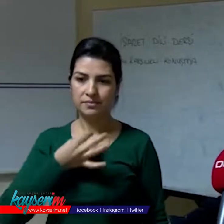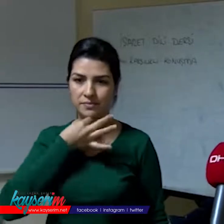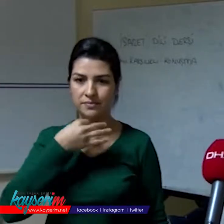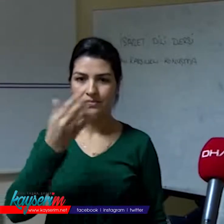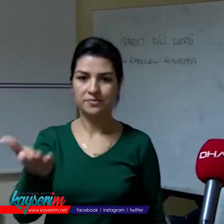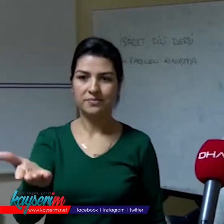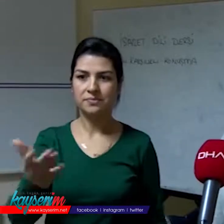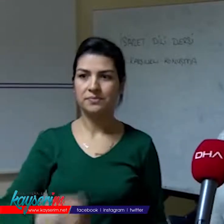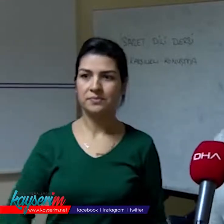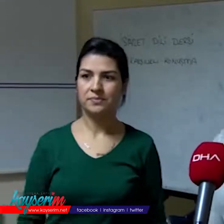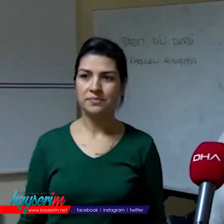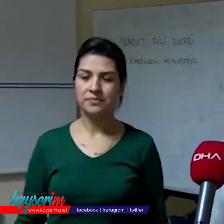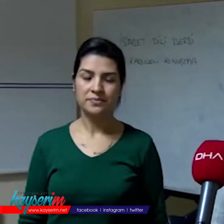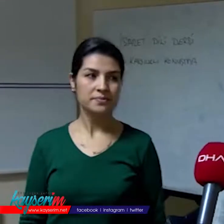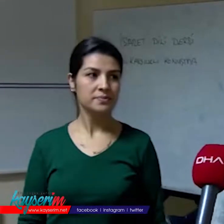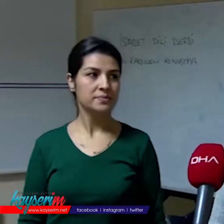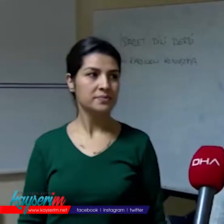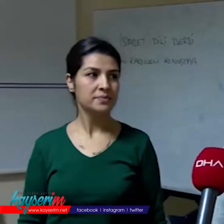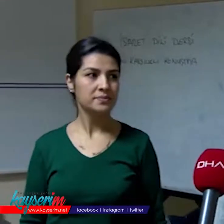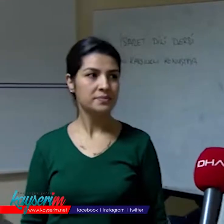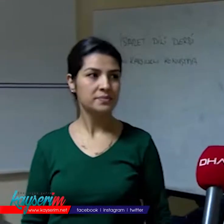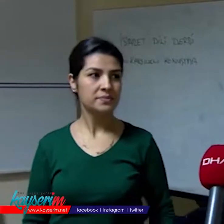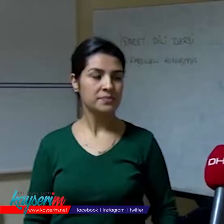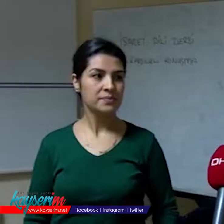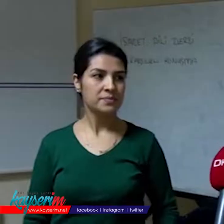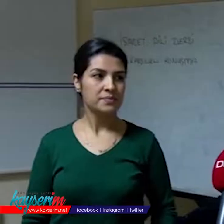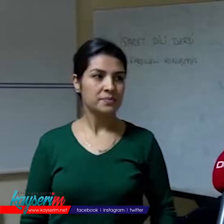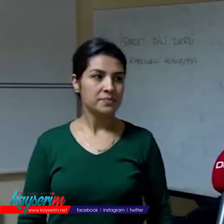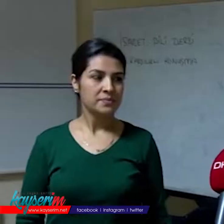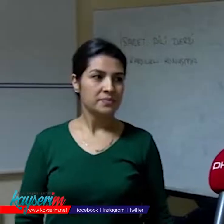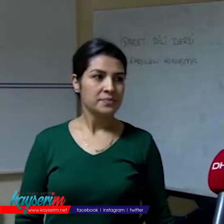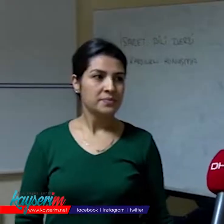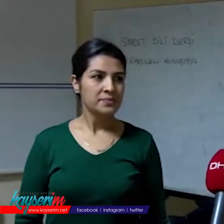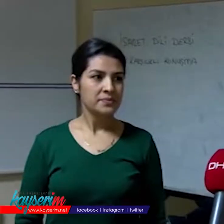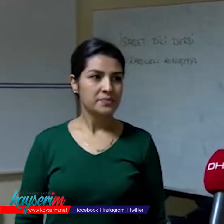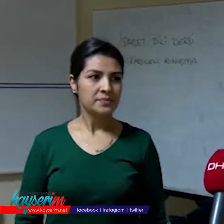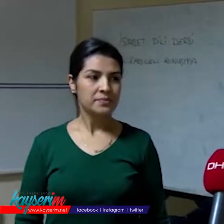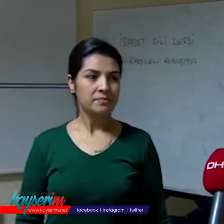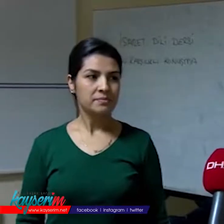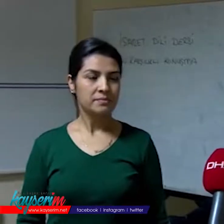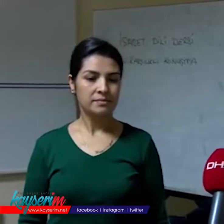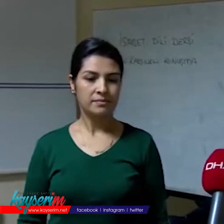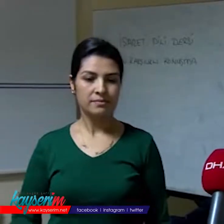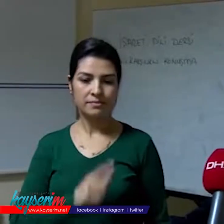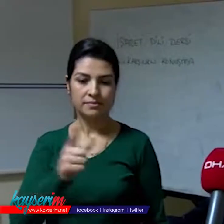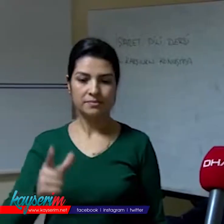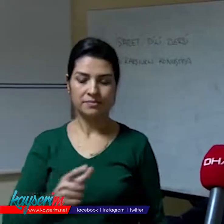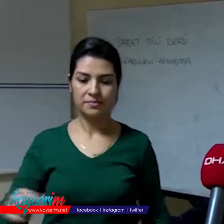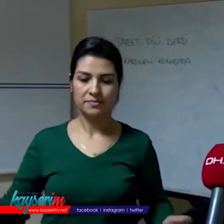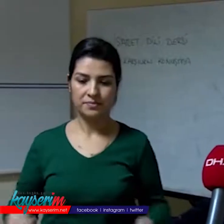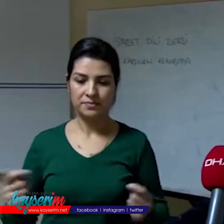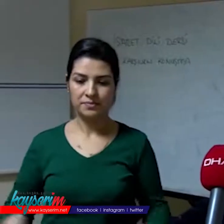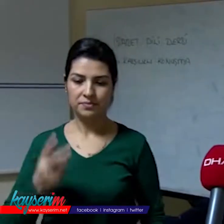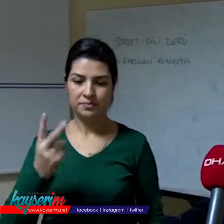ediyorum Evet klip çalışmasıyla ilgili bilg e klip çalışmamızda iki arkadaşımız gitar çaldı